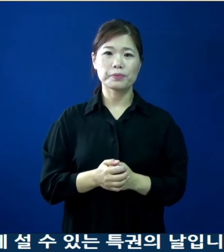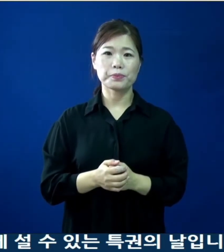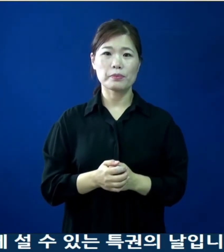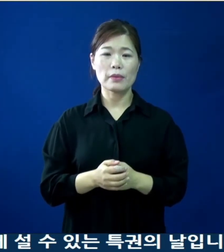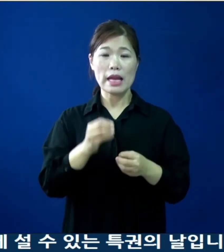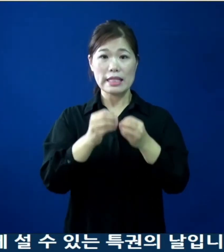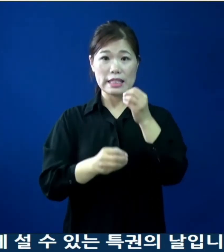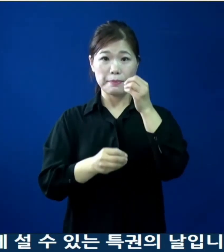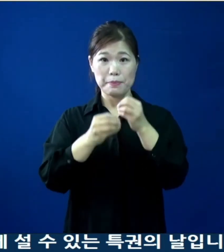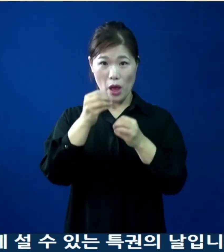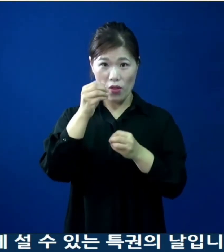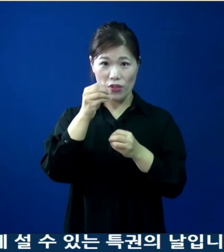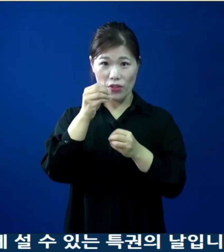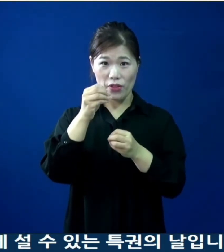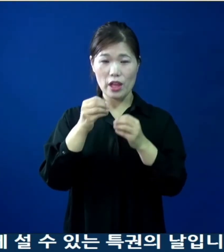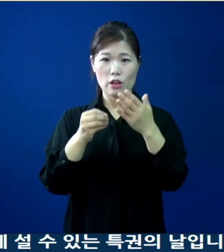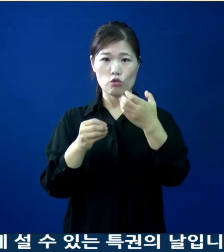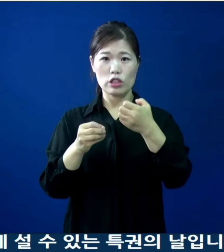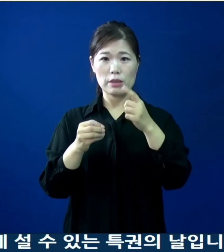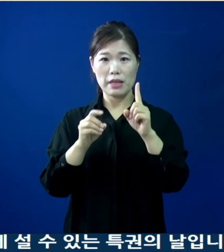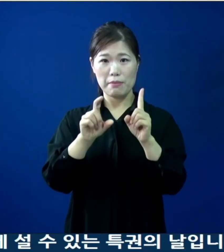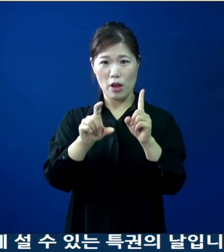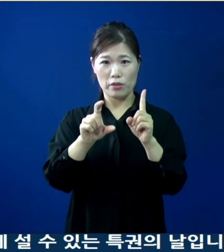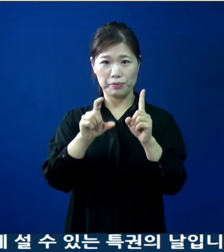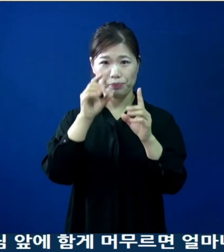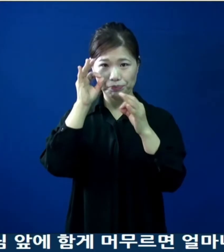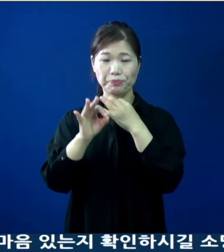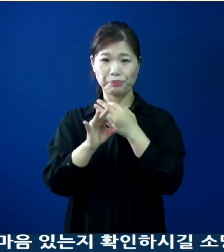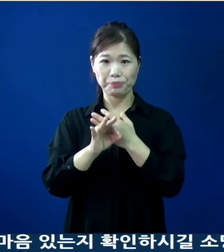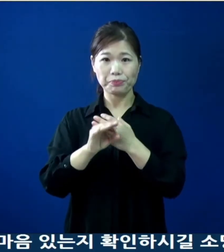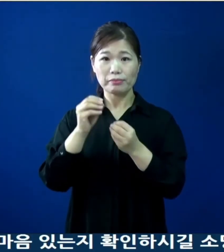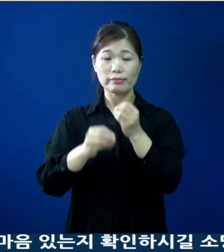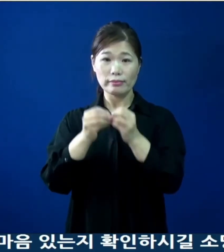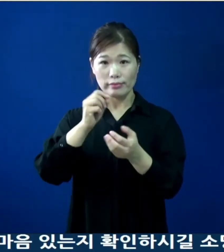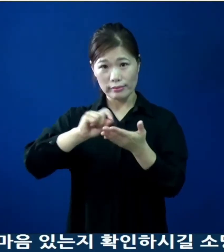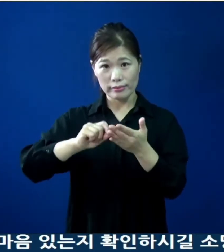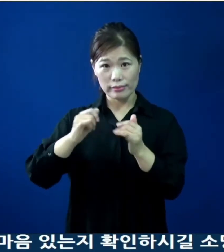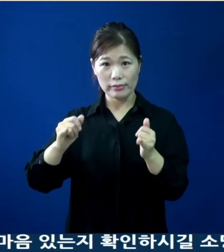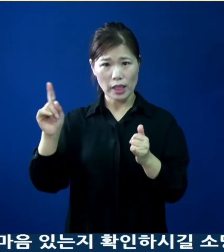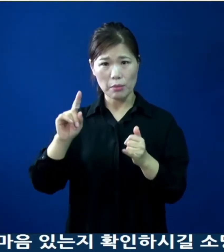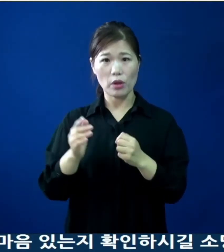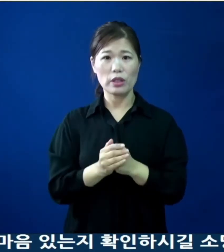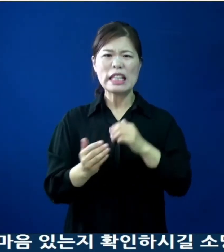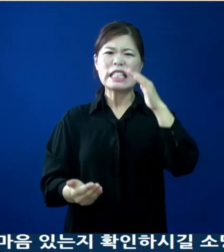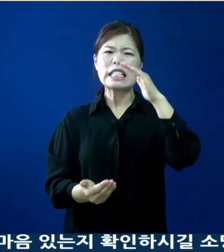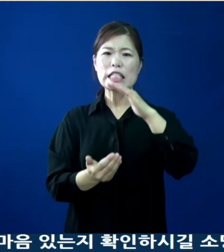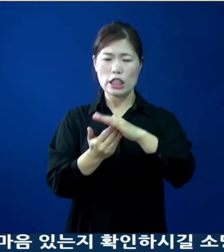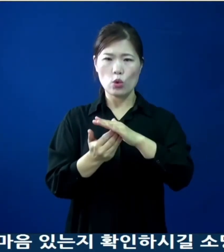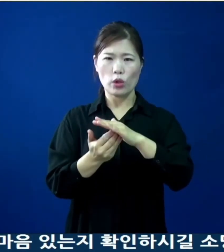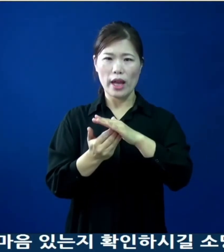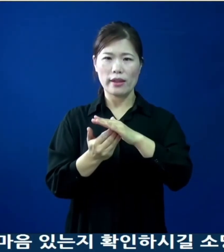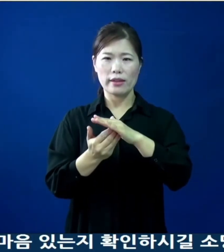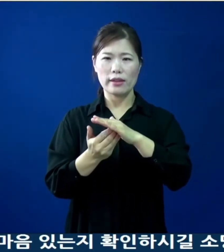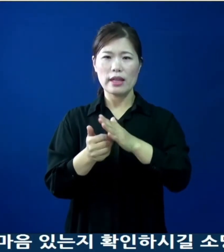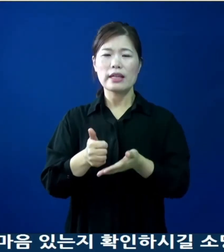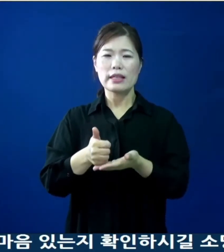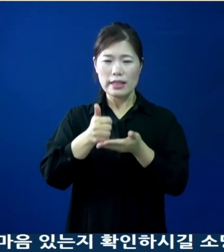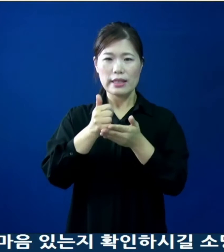시편 91편에 보면 시편 기자는 지전한 자의 은밀한